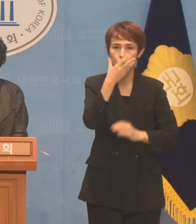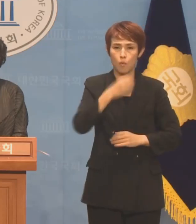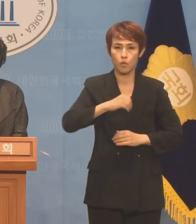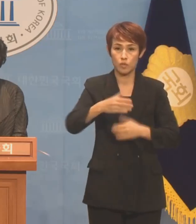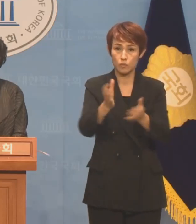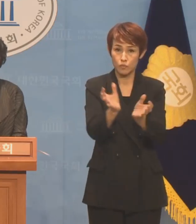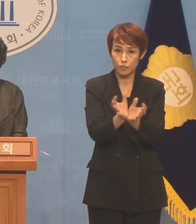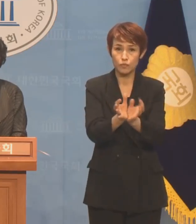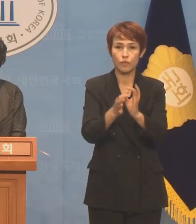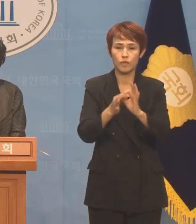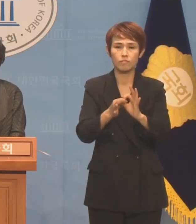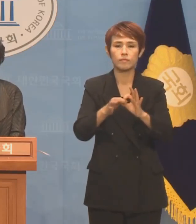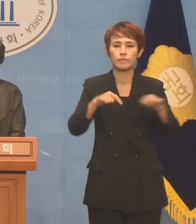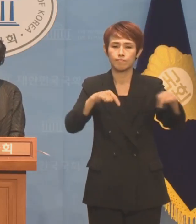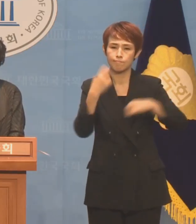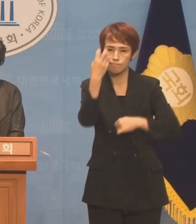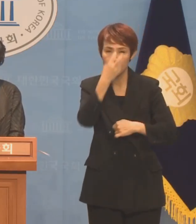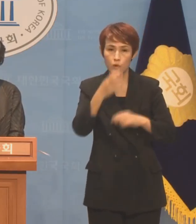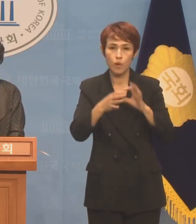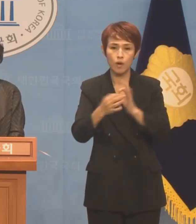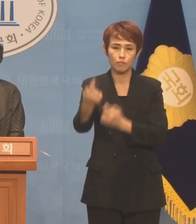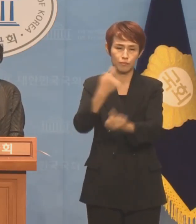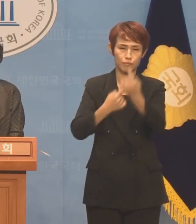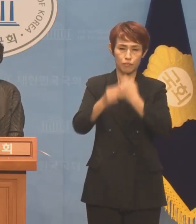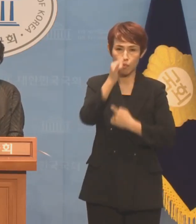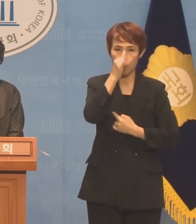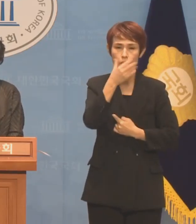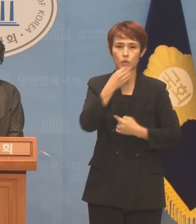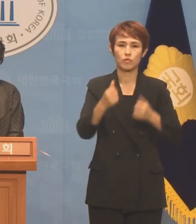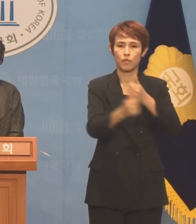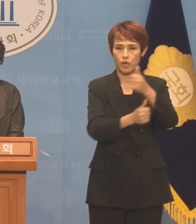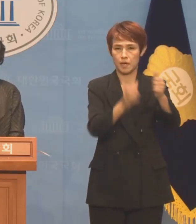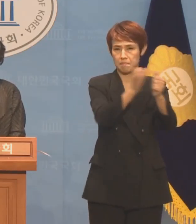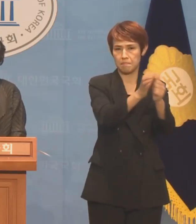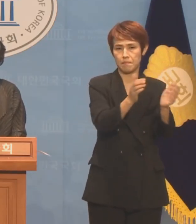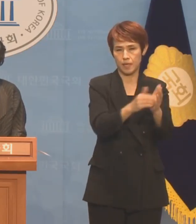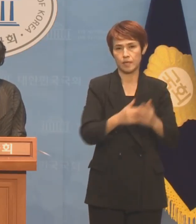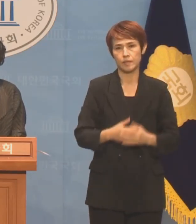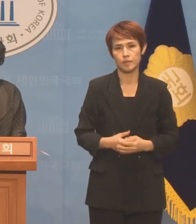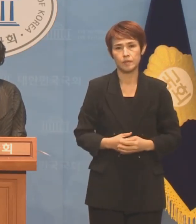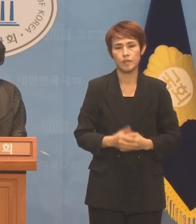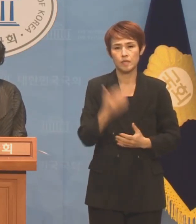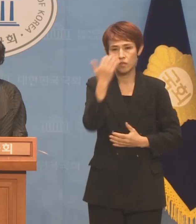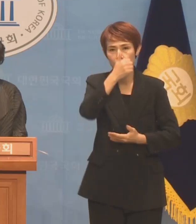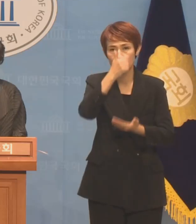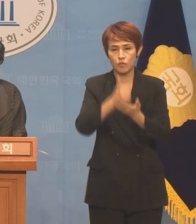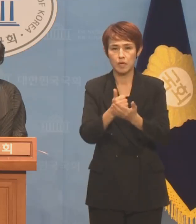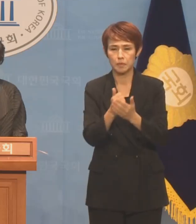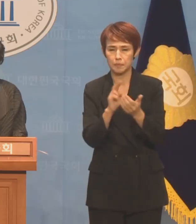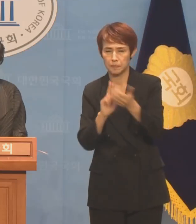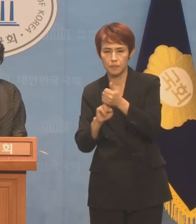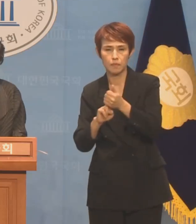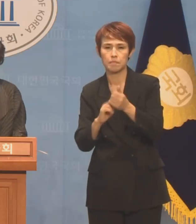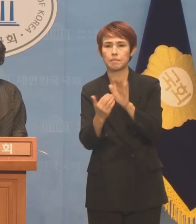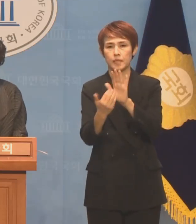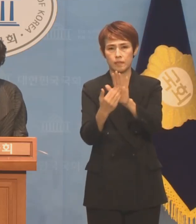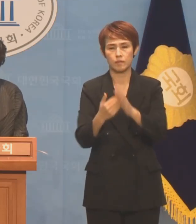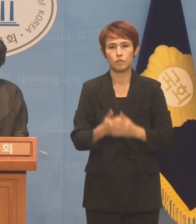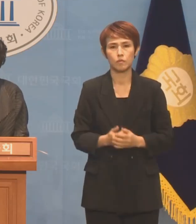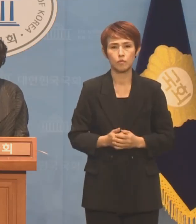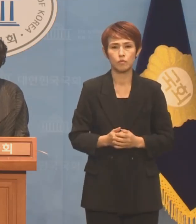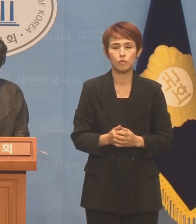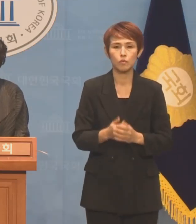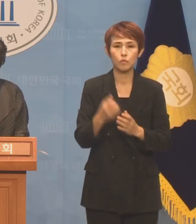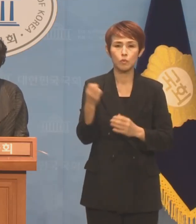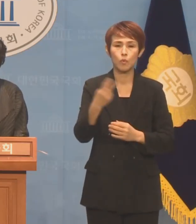건강보험 정책심의위원회 구성에 관한 청원이 복지위원회로, 성범죄 은닉 방지와 무책 배우자의